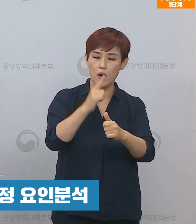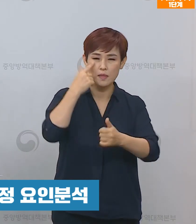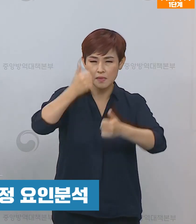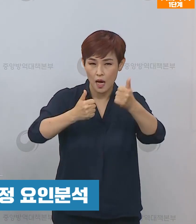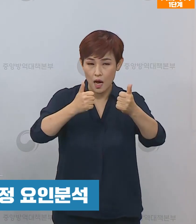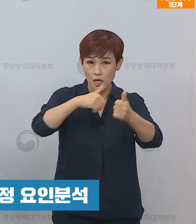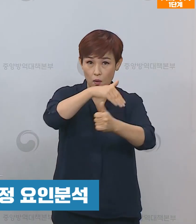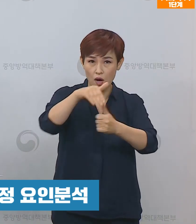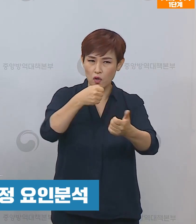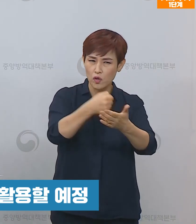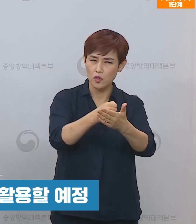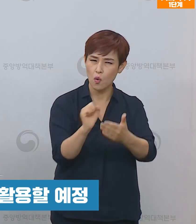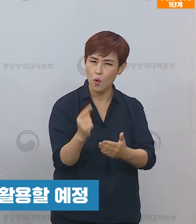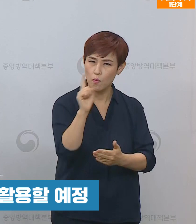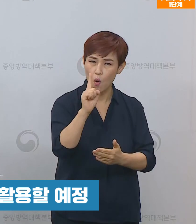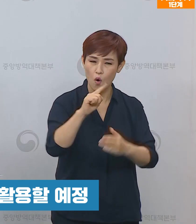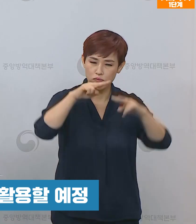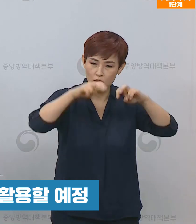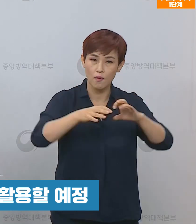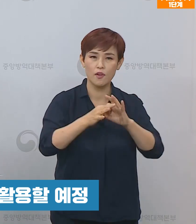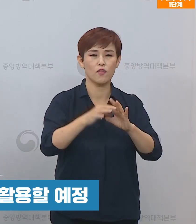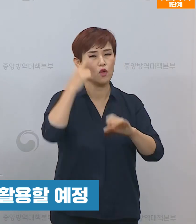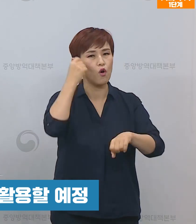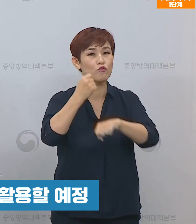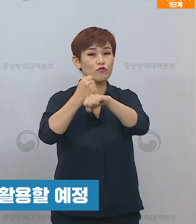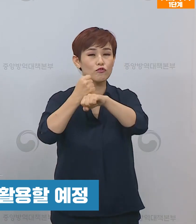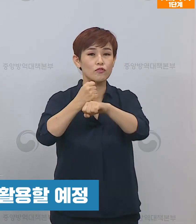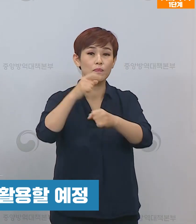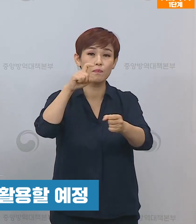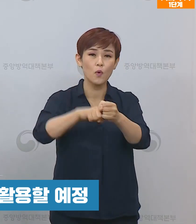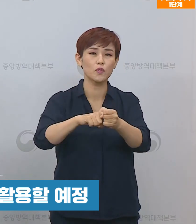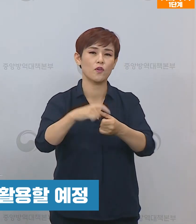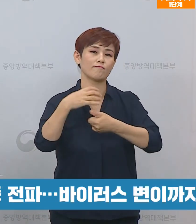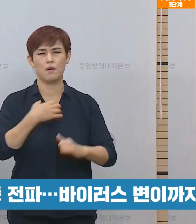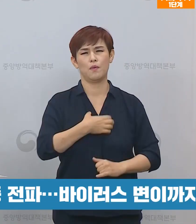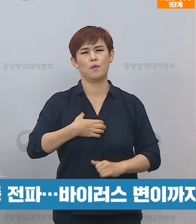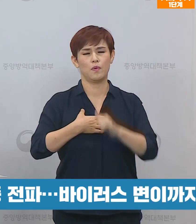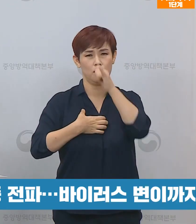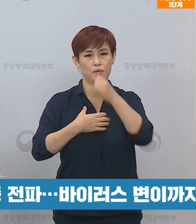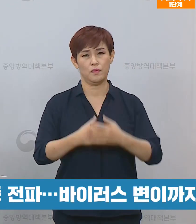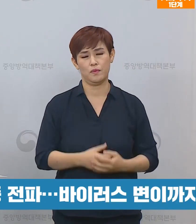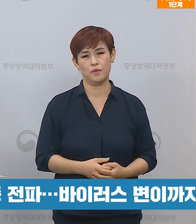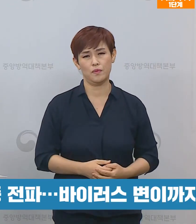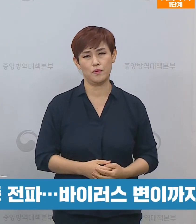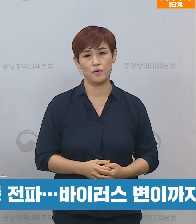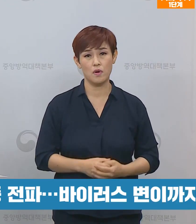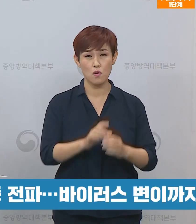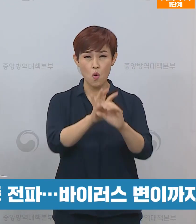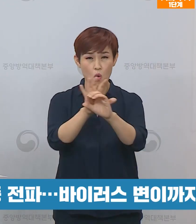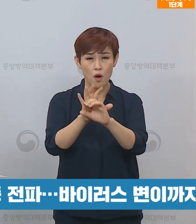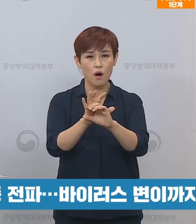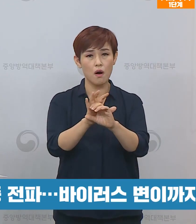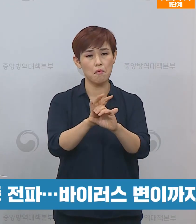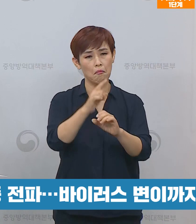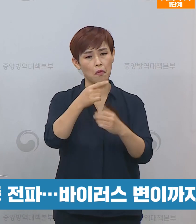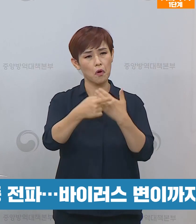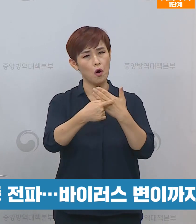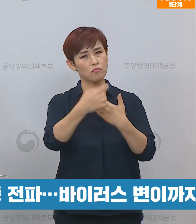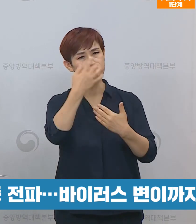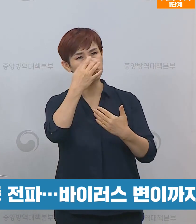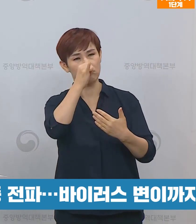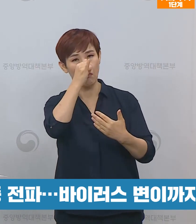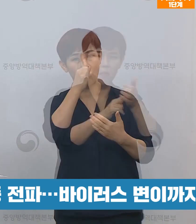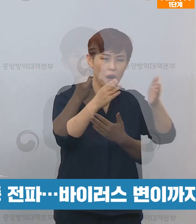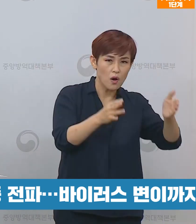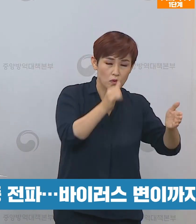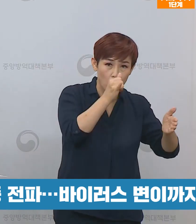요인 분석 등에 대한 연구에 활용될 예정으로 있습니다. 코로나19는 무증상, 잠복기,